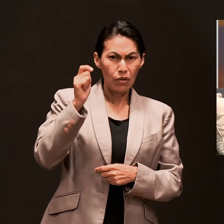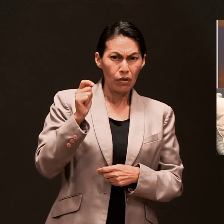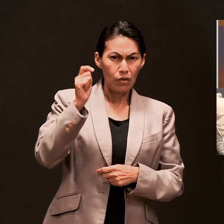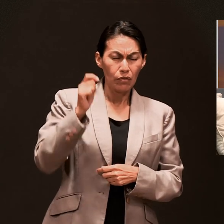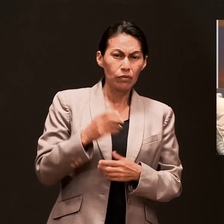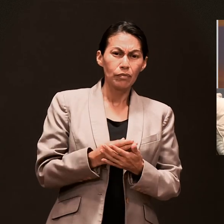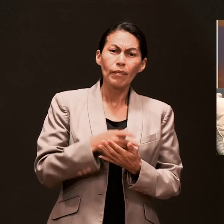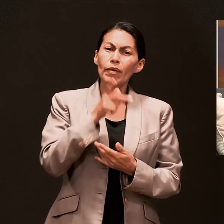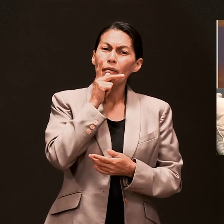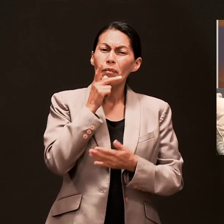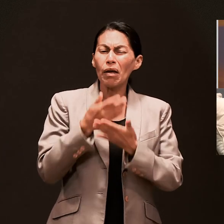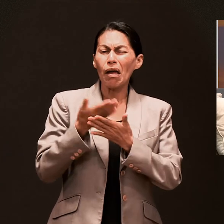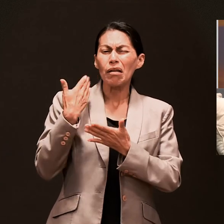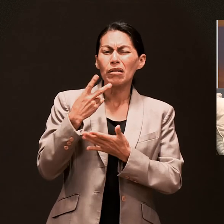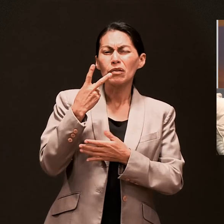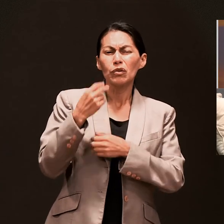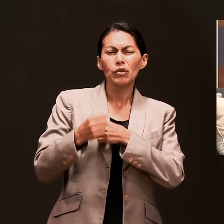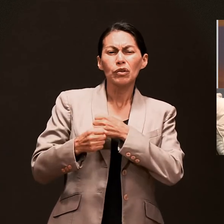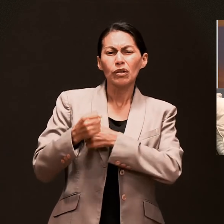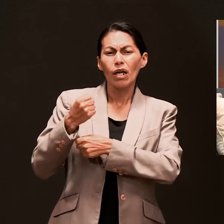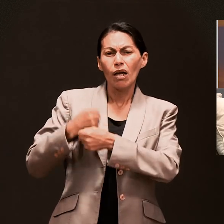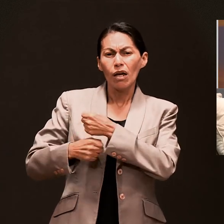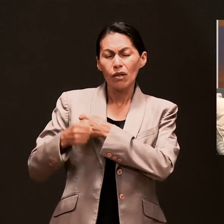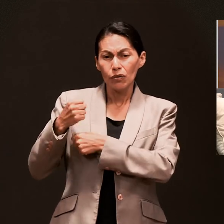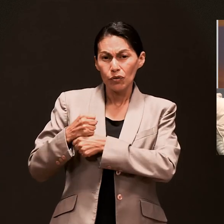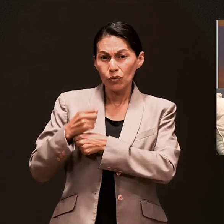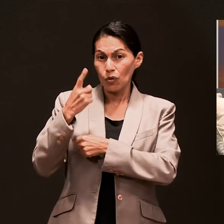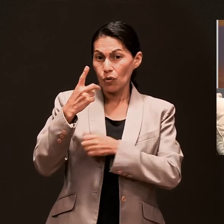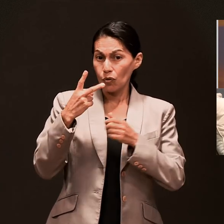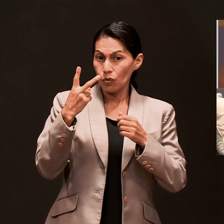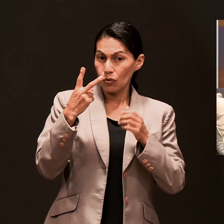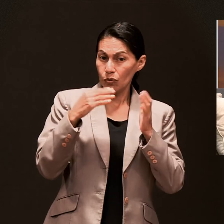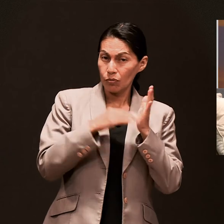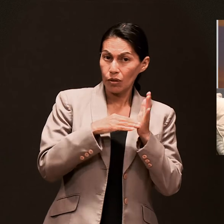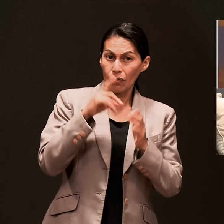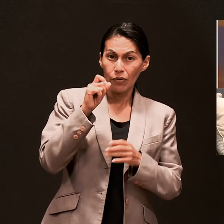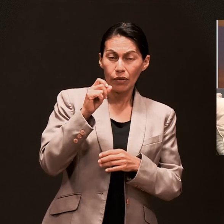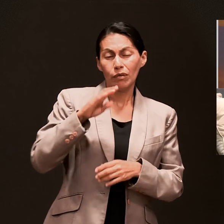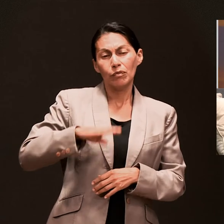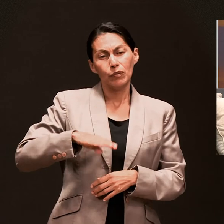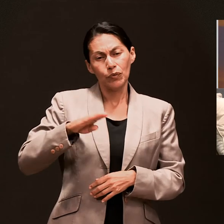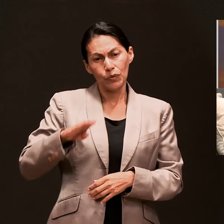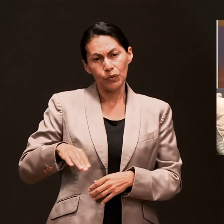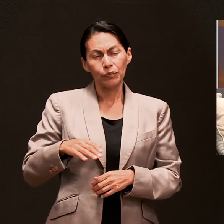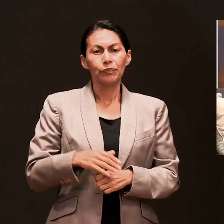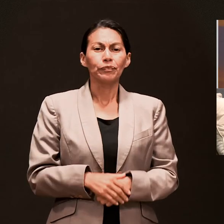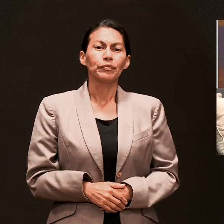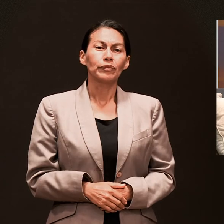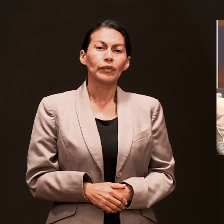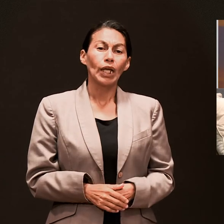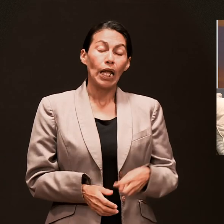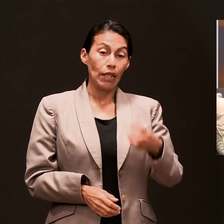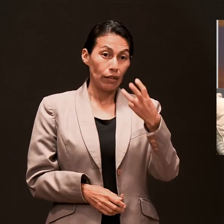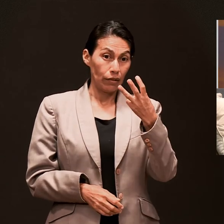murió hace dos años el 21 de agosto del 2020 y